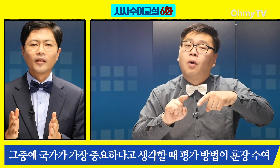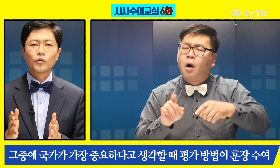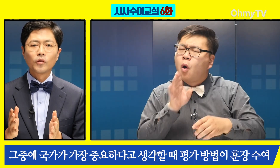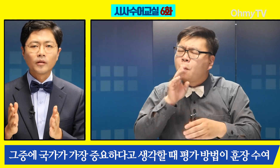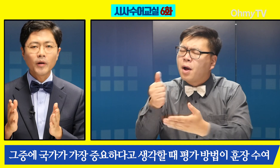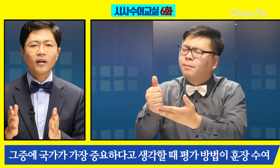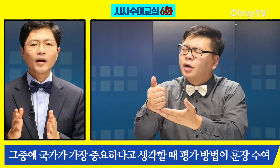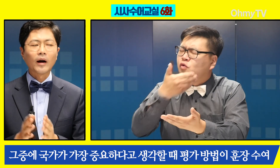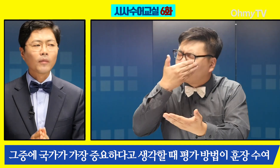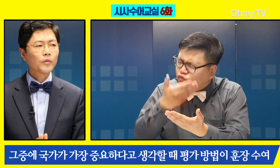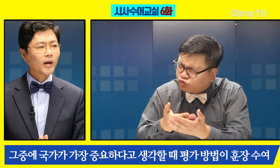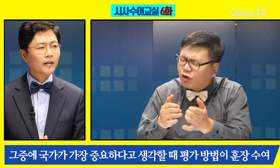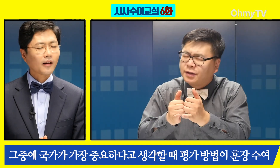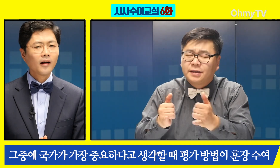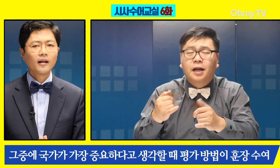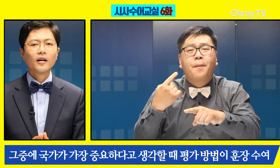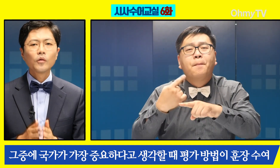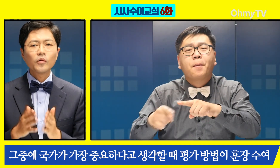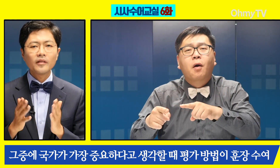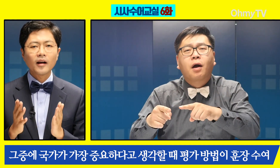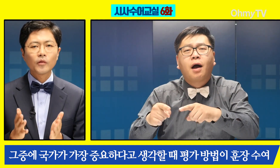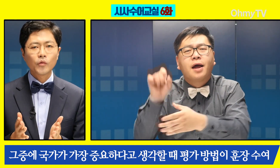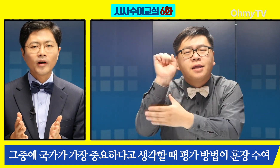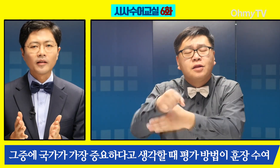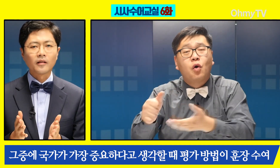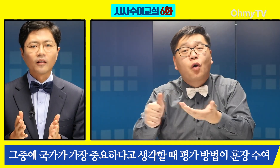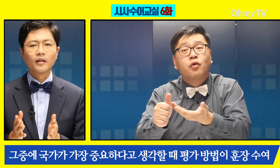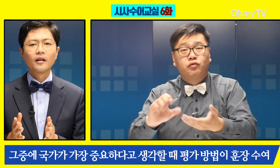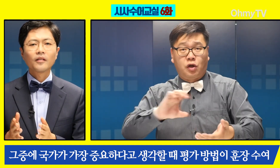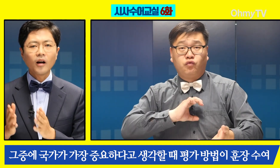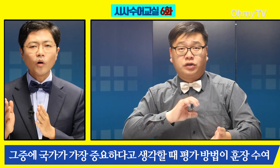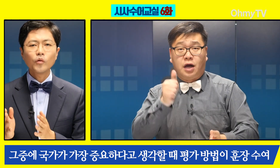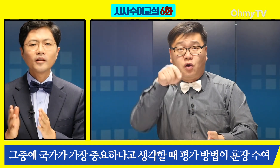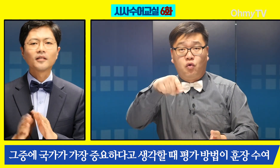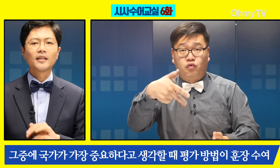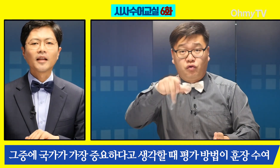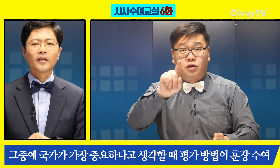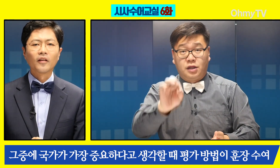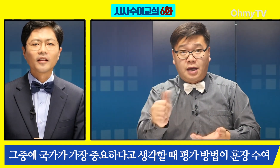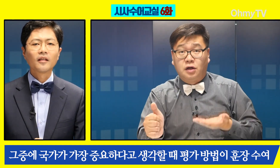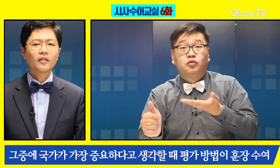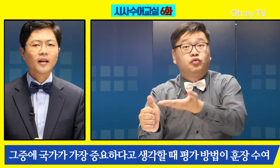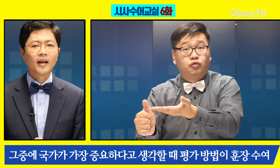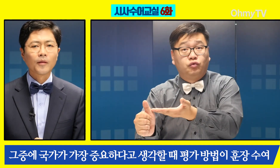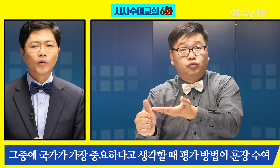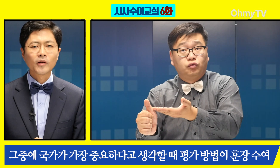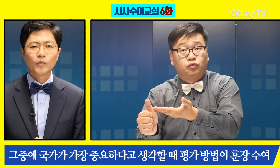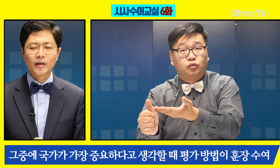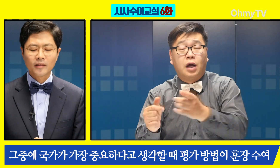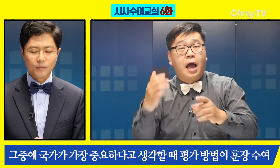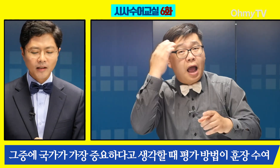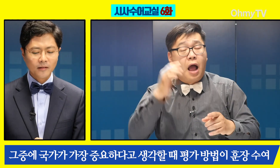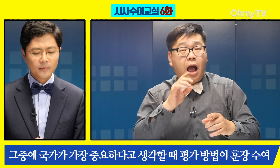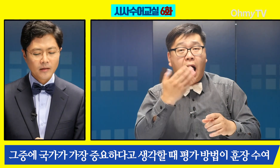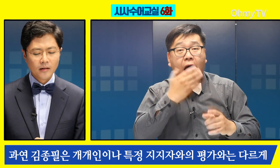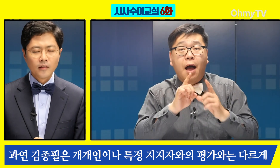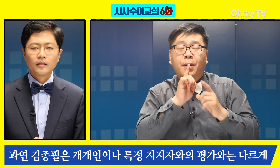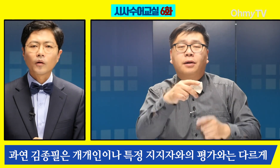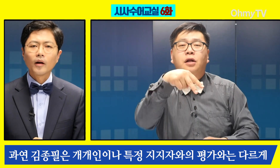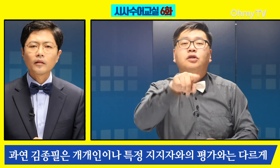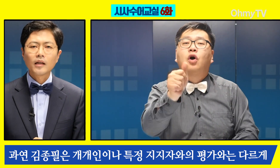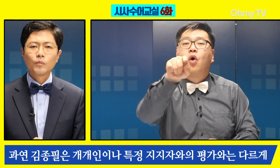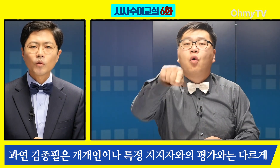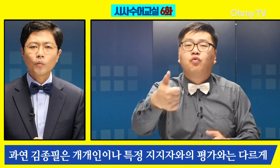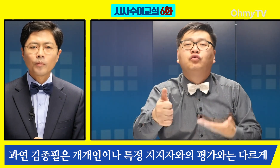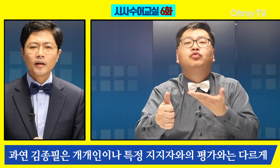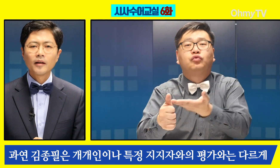생각할 때 주는 평가의 방법 중에 하나가 훈장을 수여하는 것, 서훈을 드리는 것 이렇게 보실 수 있겠습니다.